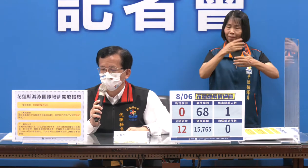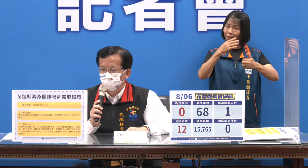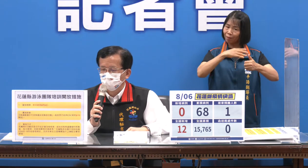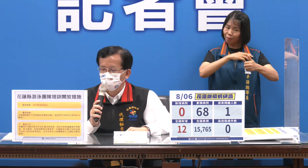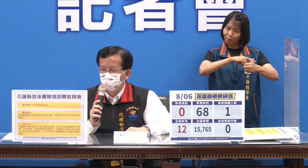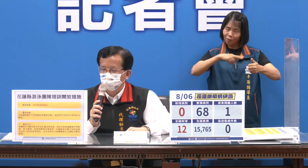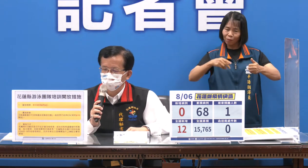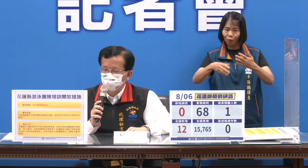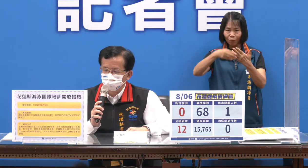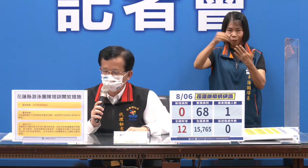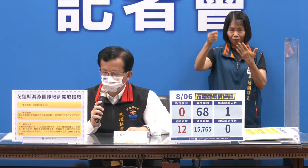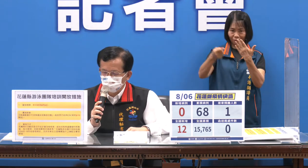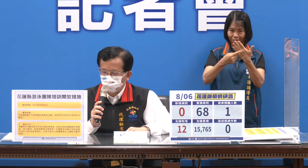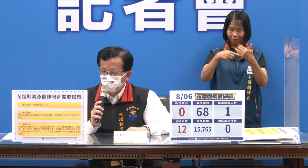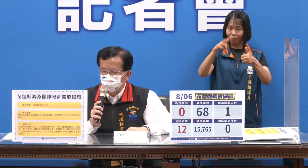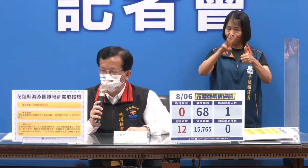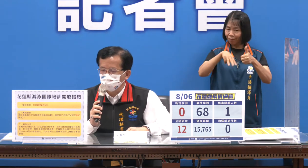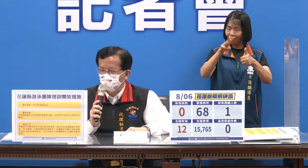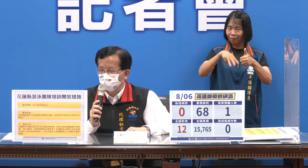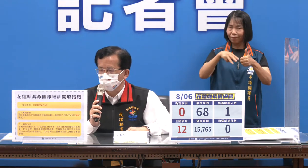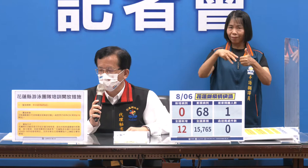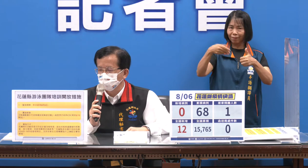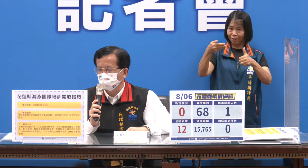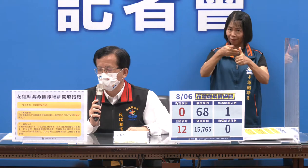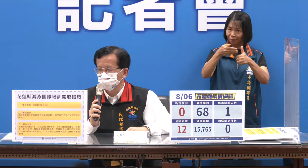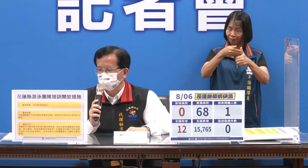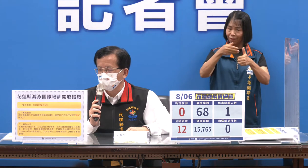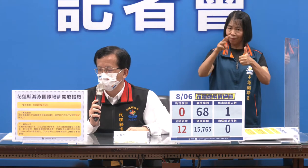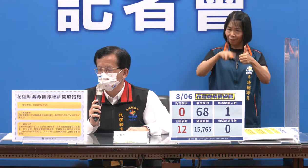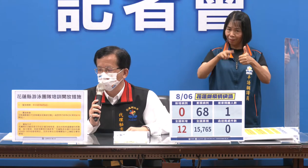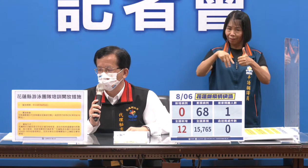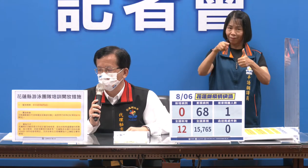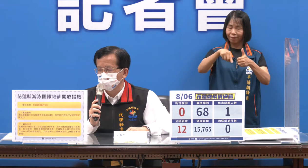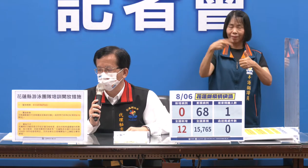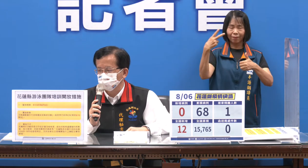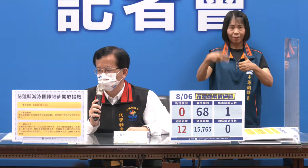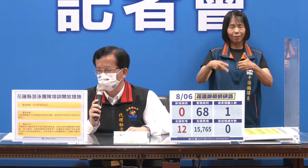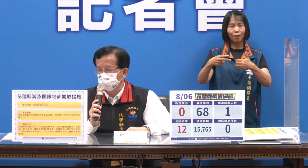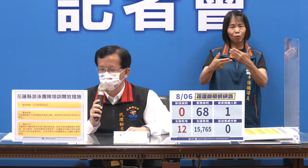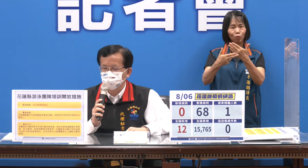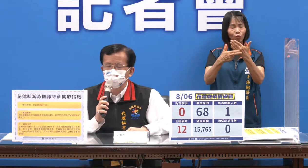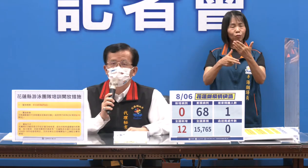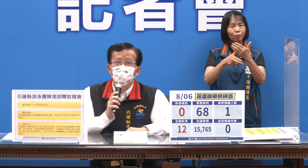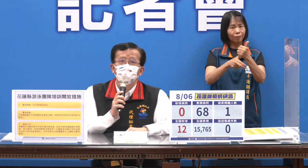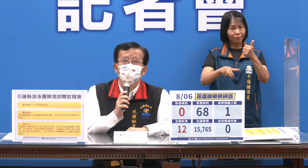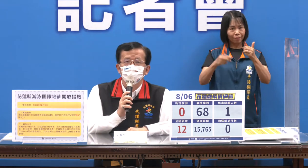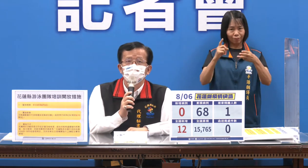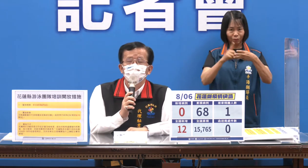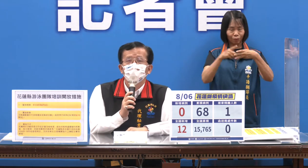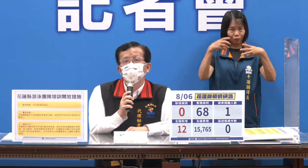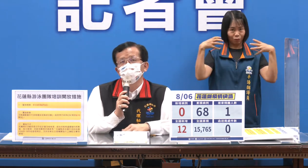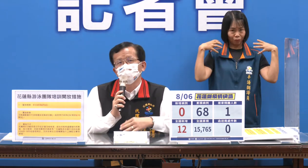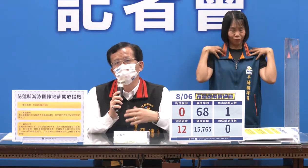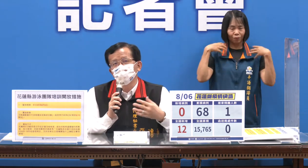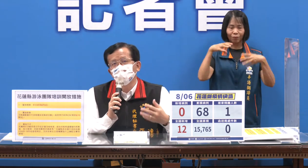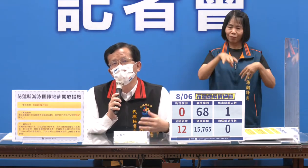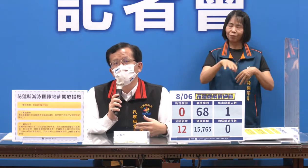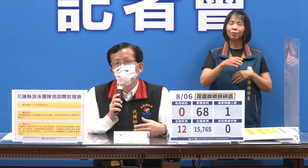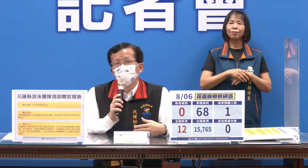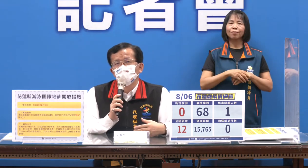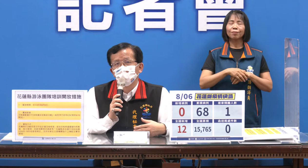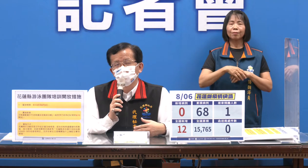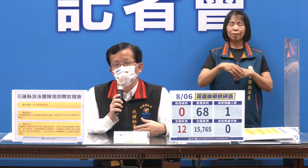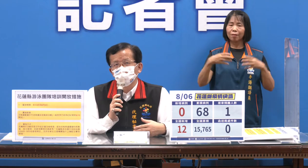应我们防疫的管理规定，还有其他卫生主管机关指示的配合事项来办理，包括社